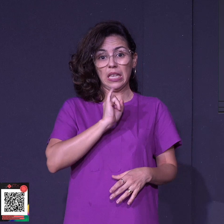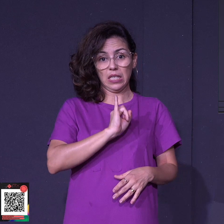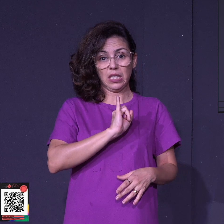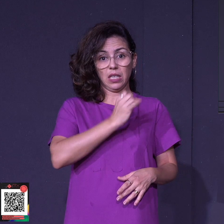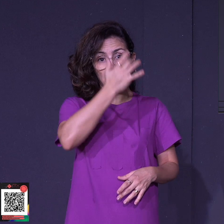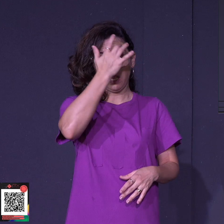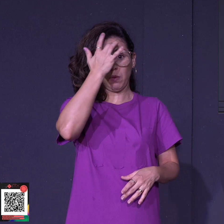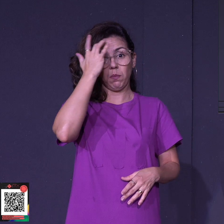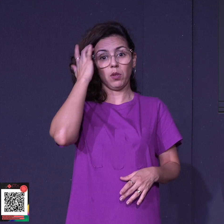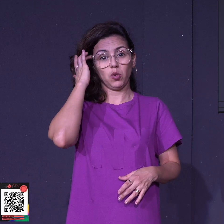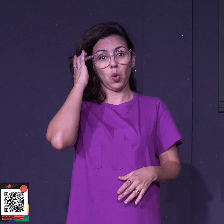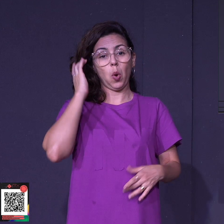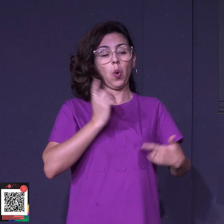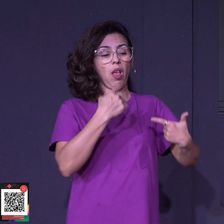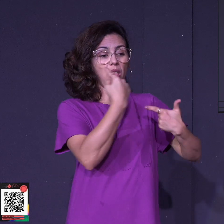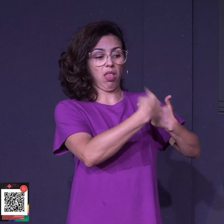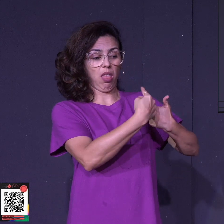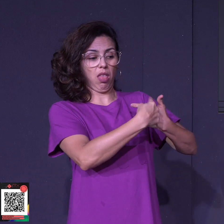pessoais.